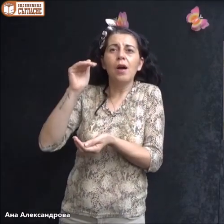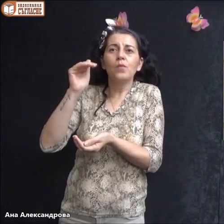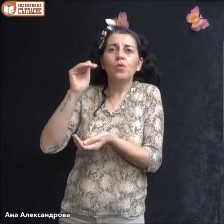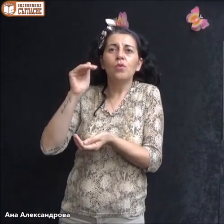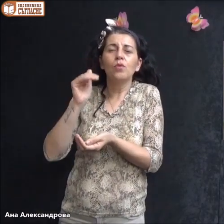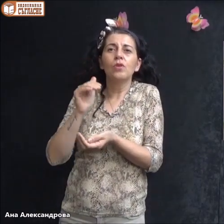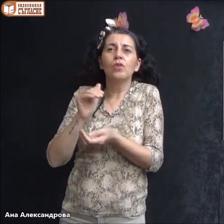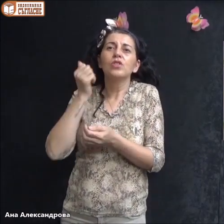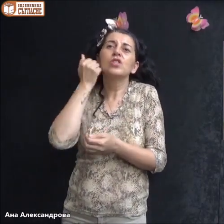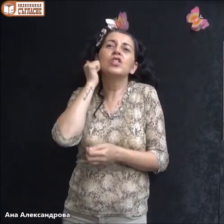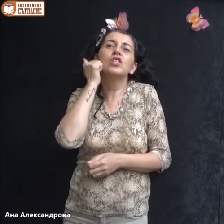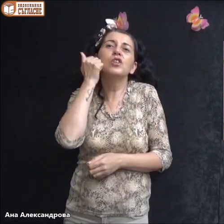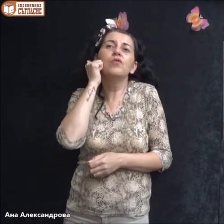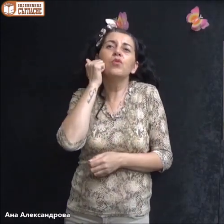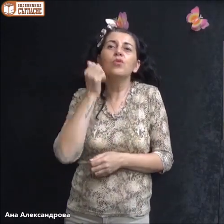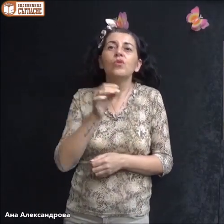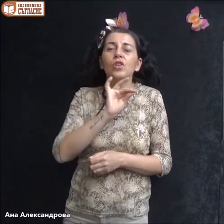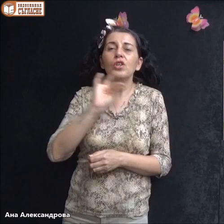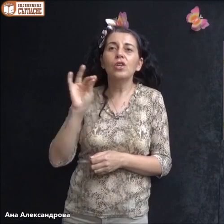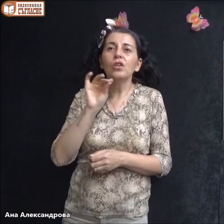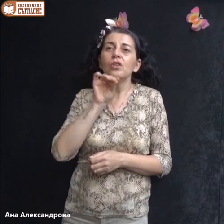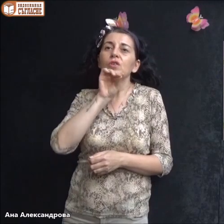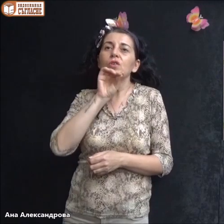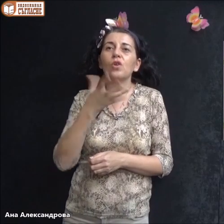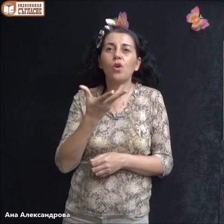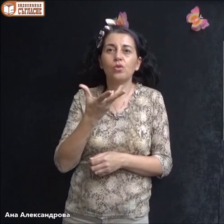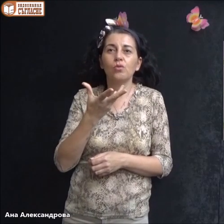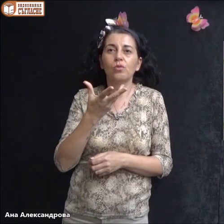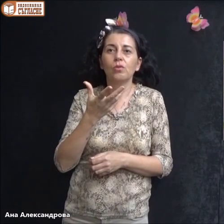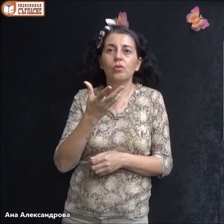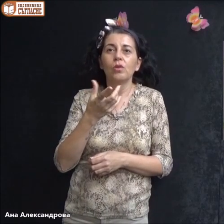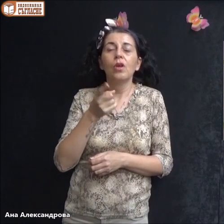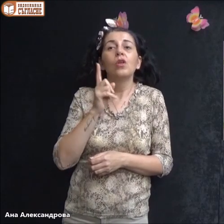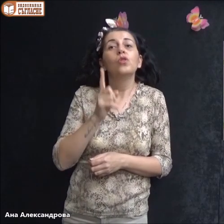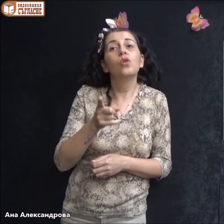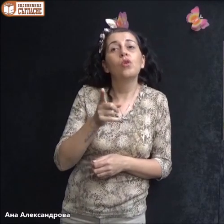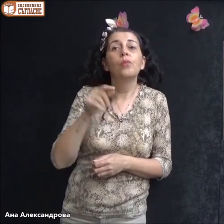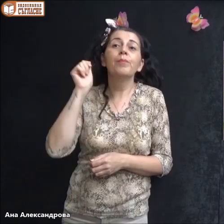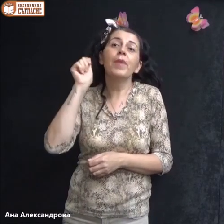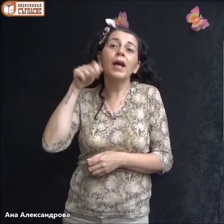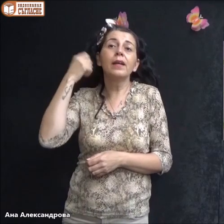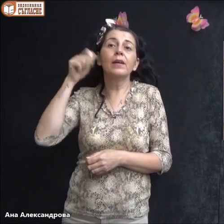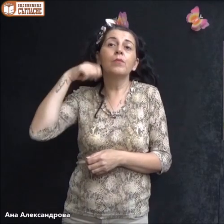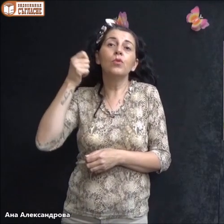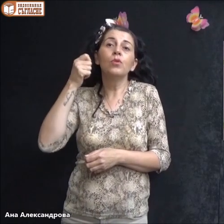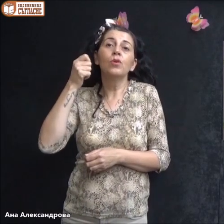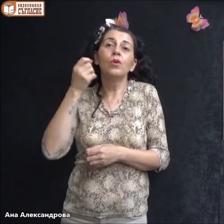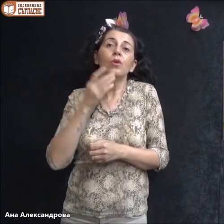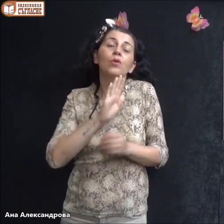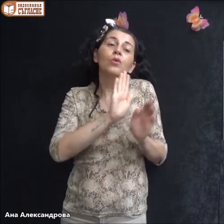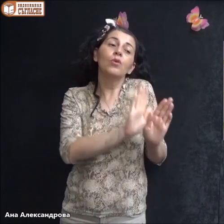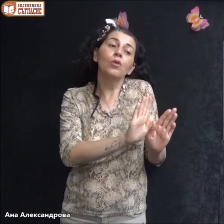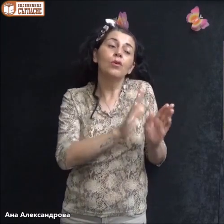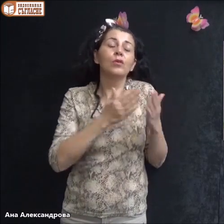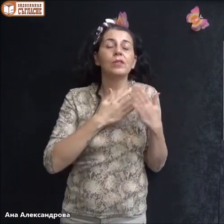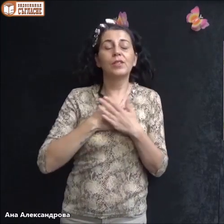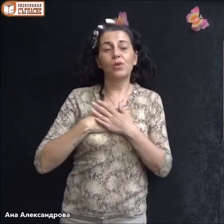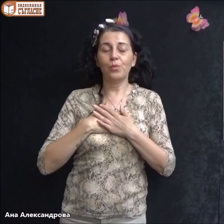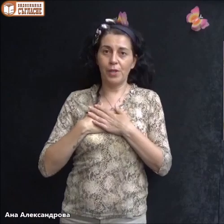голямо, сиво и грозно, но майка му го